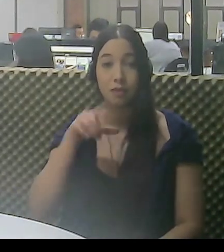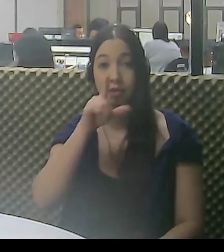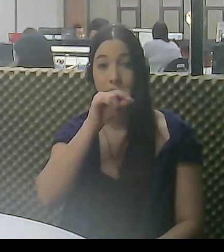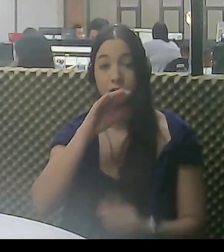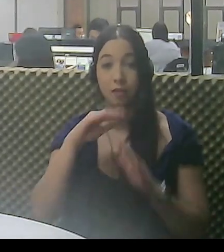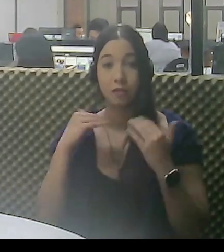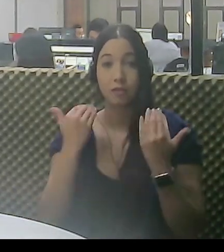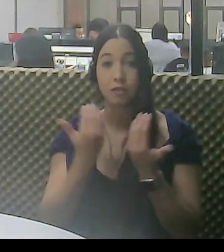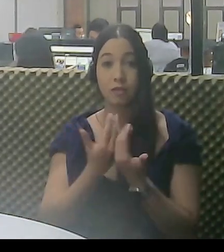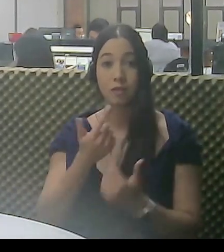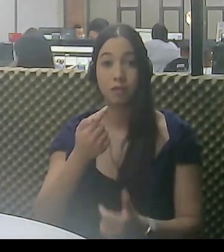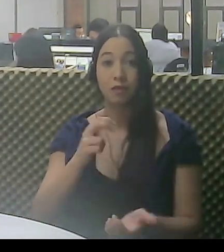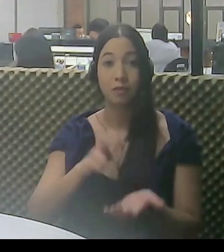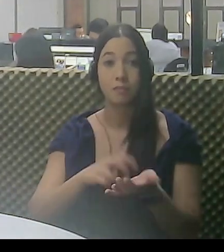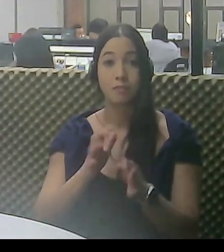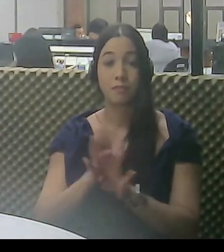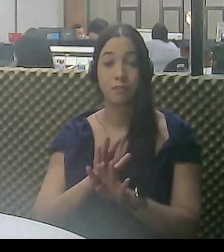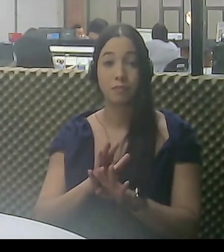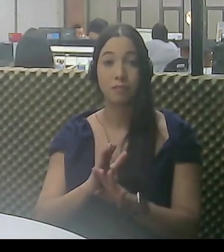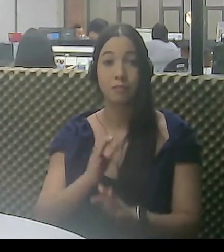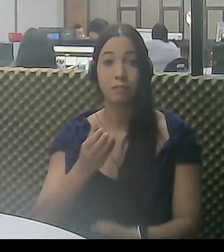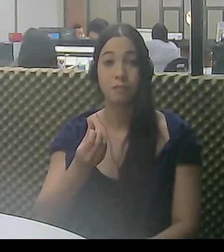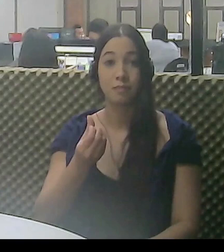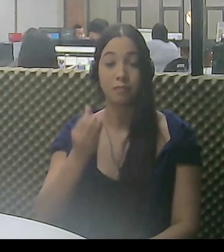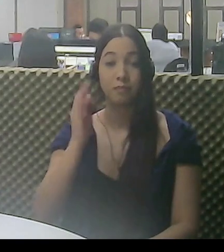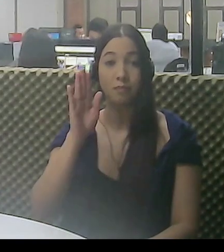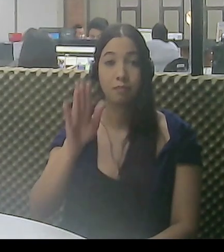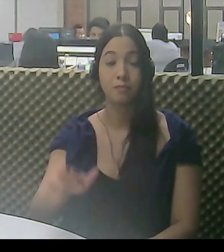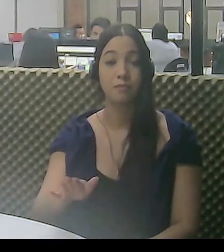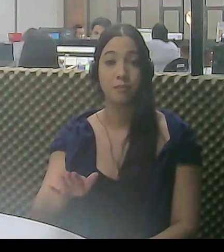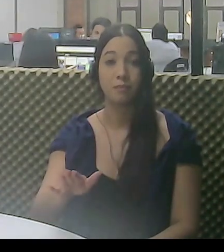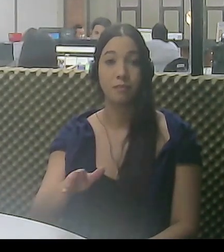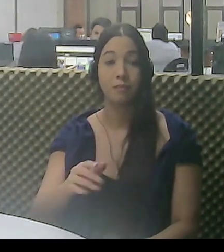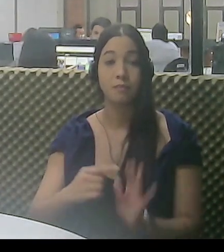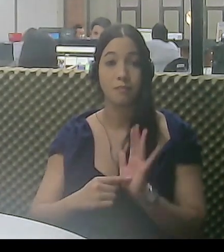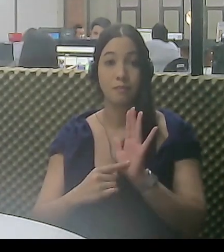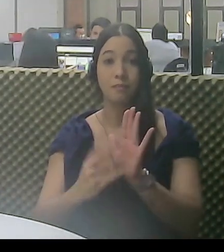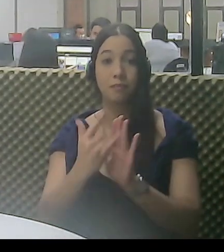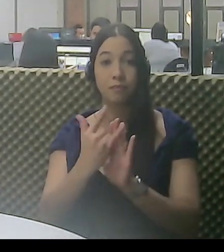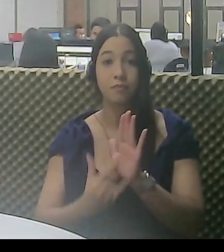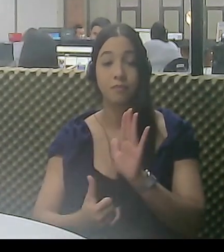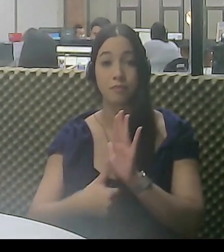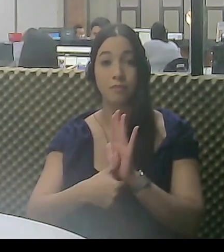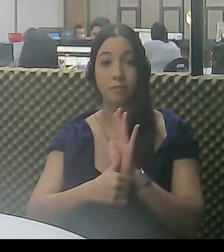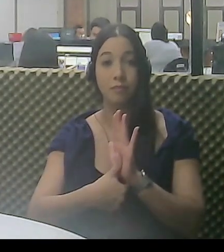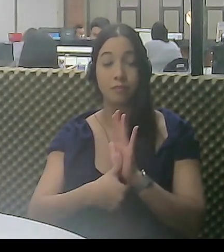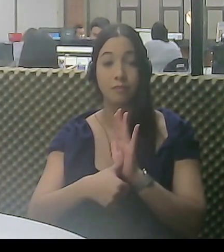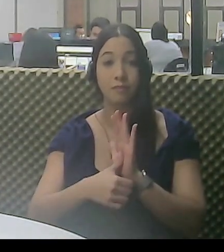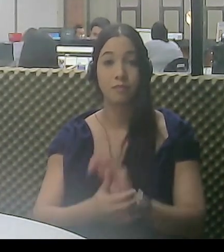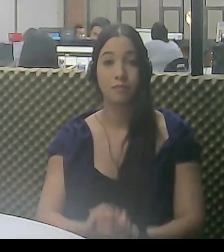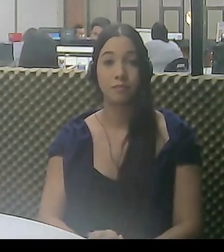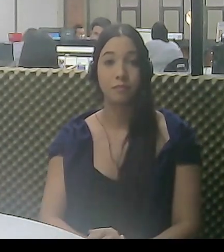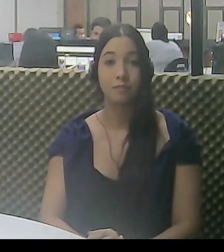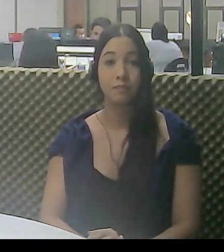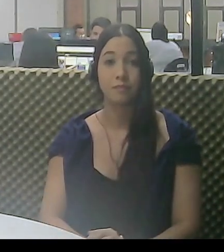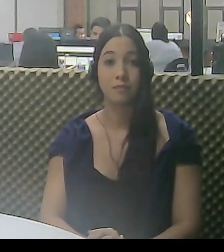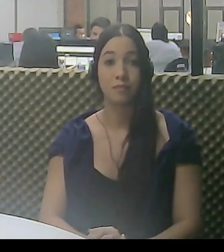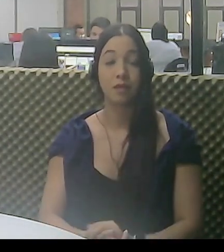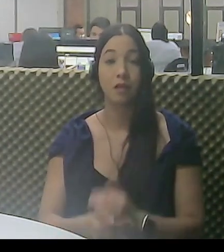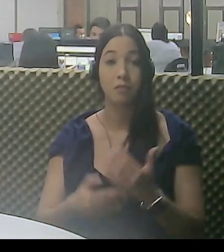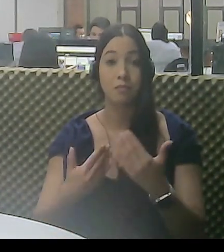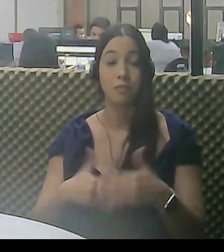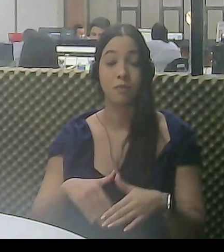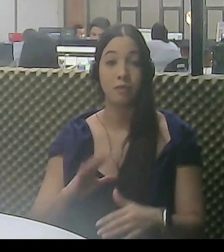Sabiá, das 7 da manhã até às 6 da tarde, mediante apresentação de documento de identidade. A prova acontece na